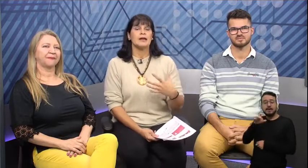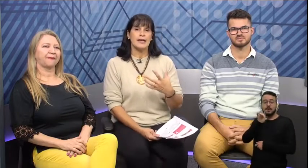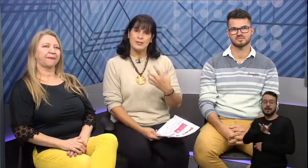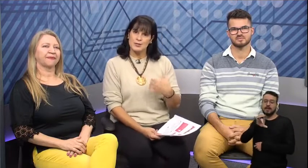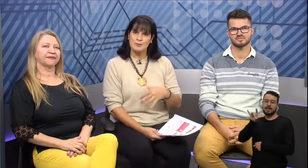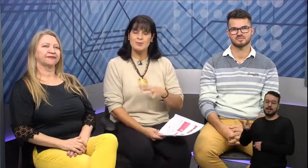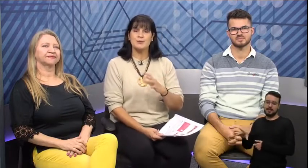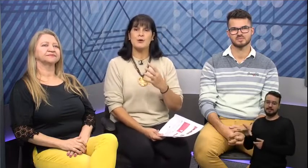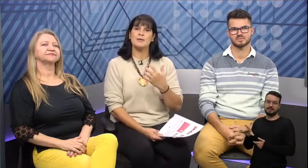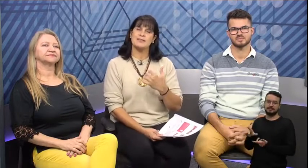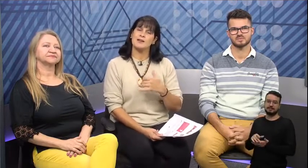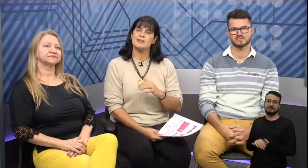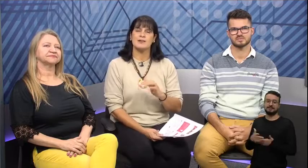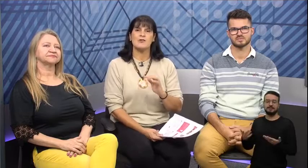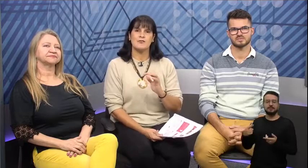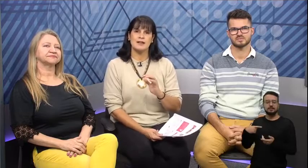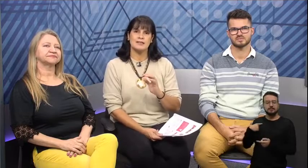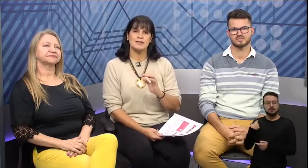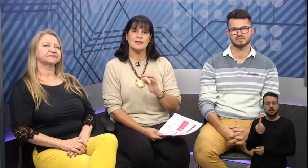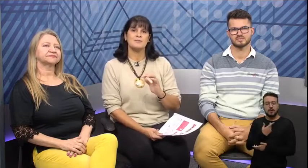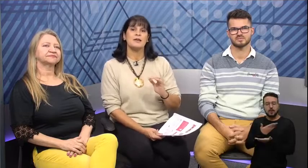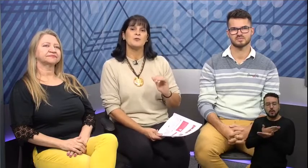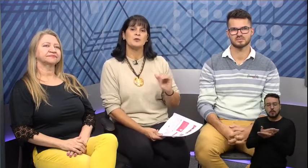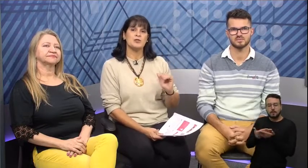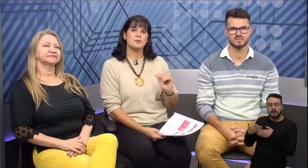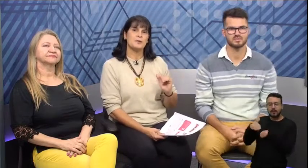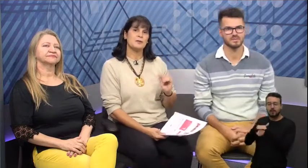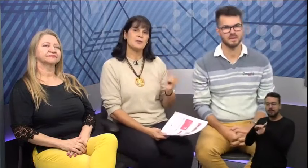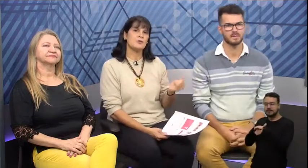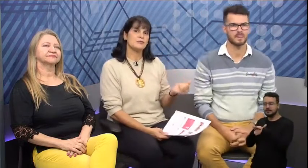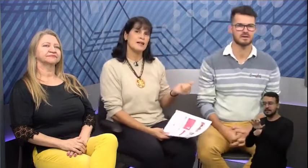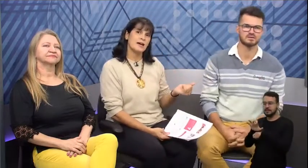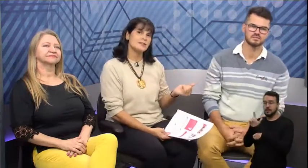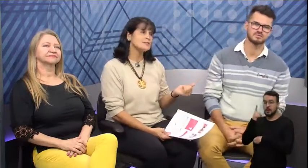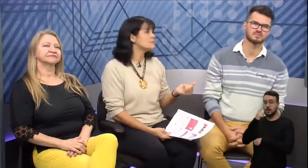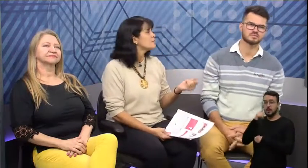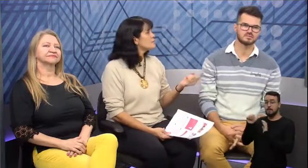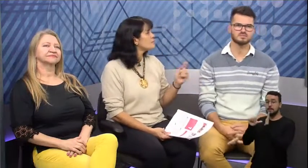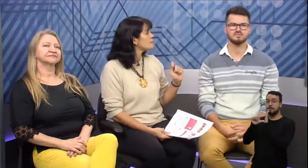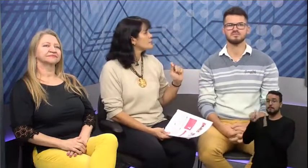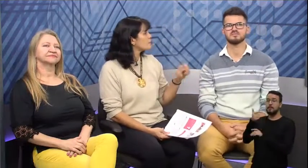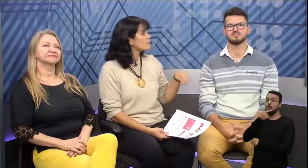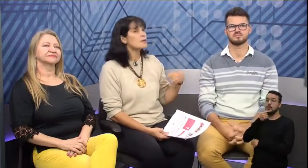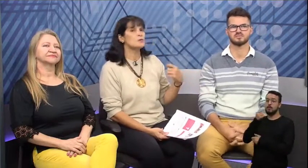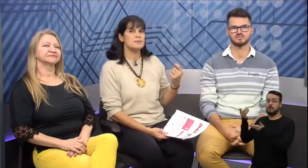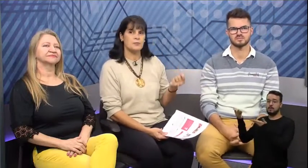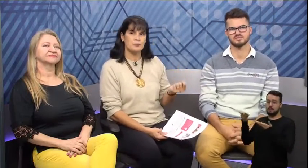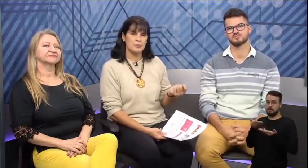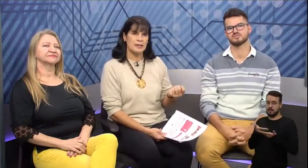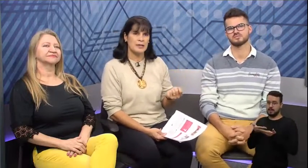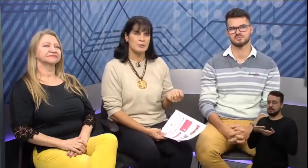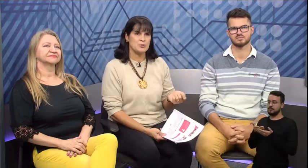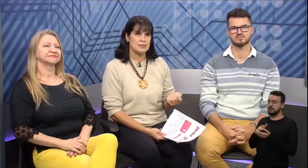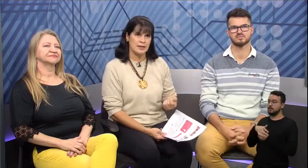aí nós vamos começar a nossa conversa assim. O nosso primeiro convidado, vou pedir para ele repetir o